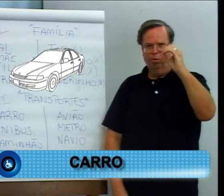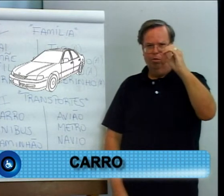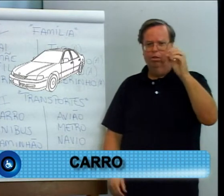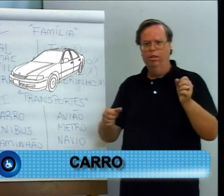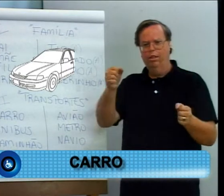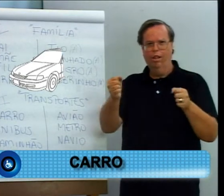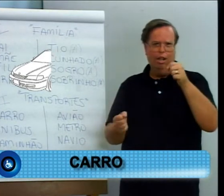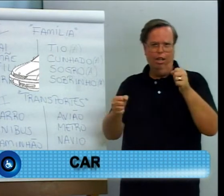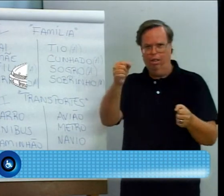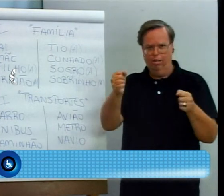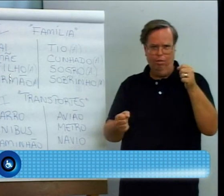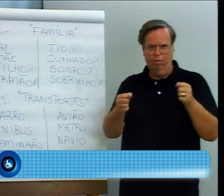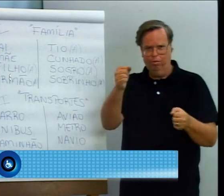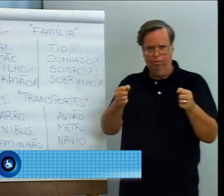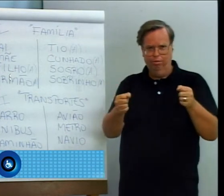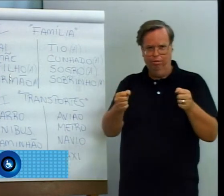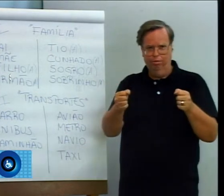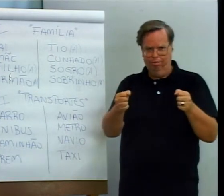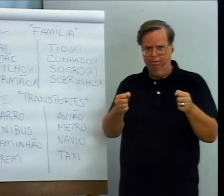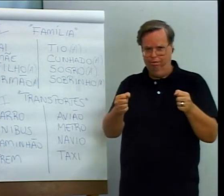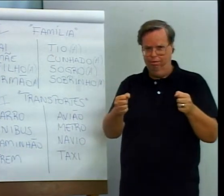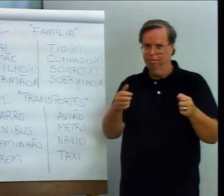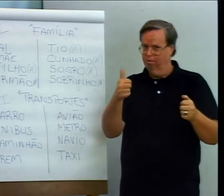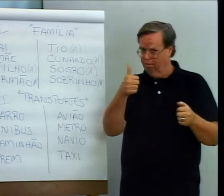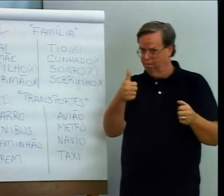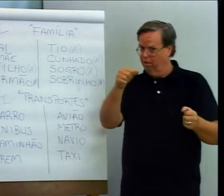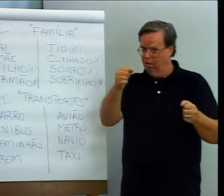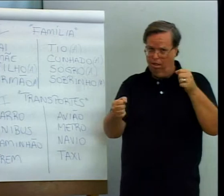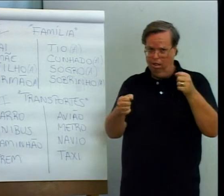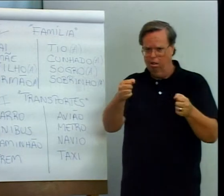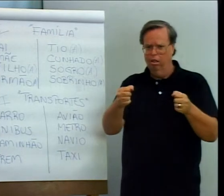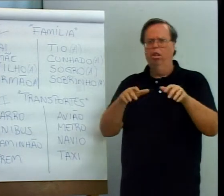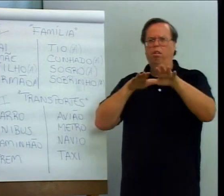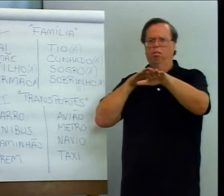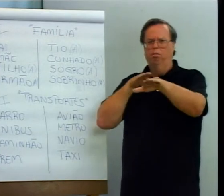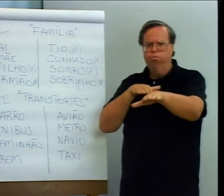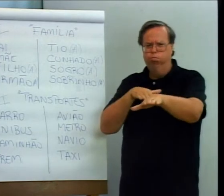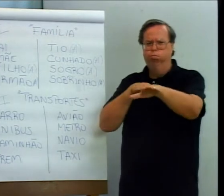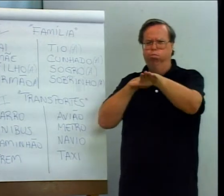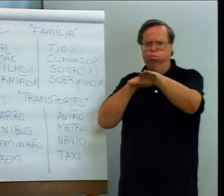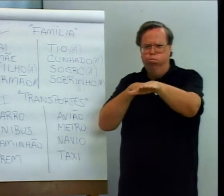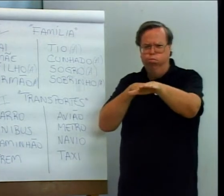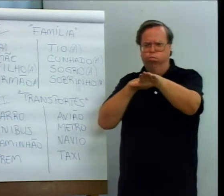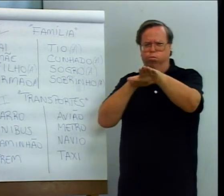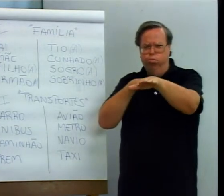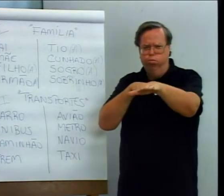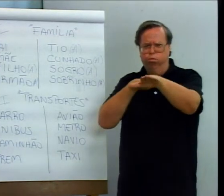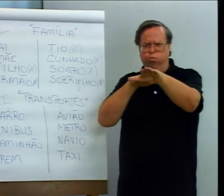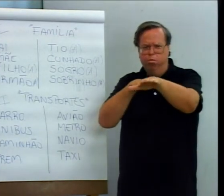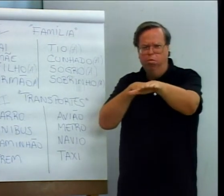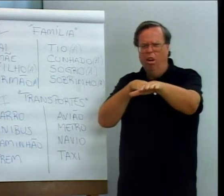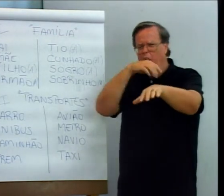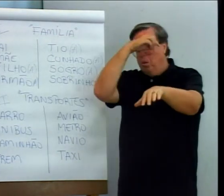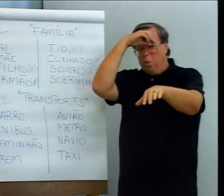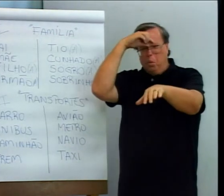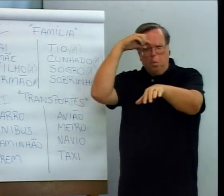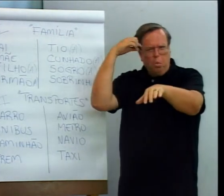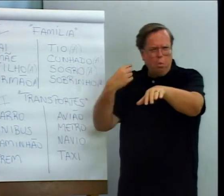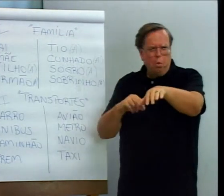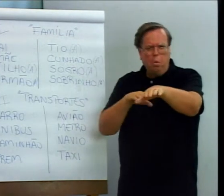Primeiro é carro. Esse é o sinal de carro. Tranquilo, né? Lembra do engarrafamento, trânsito